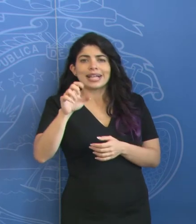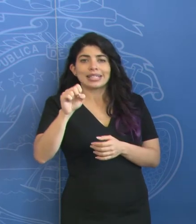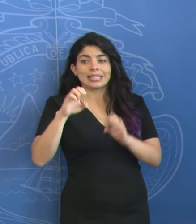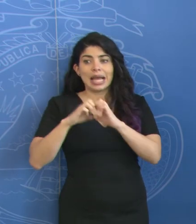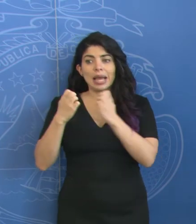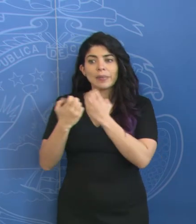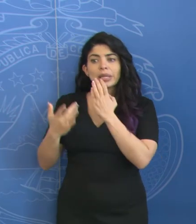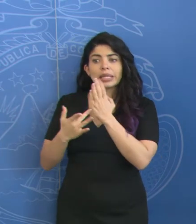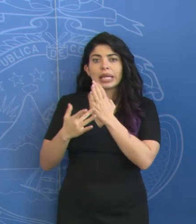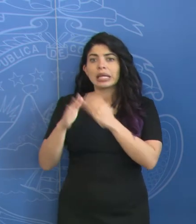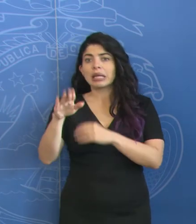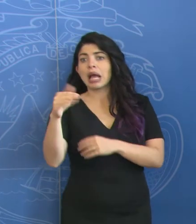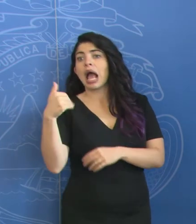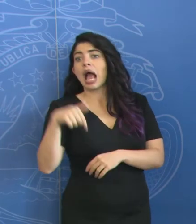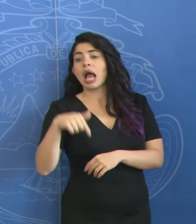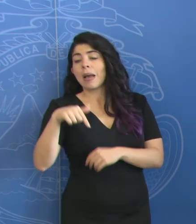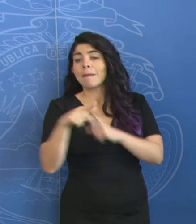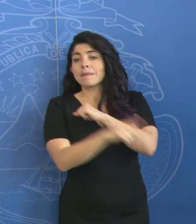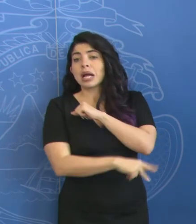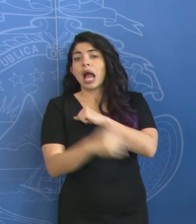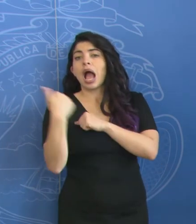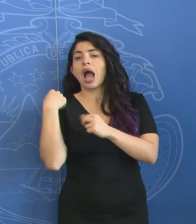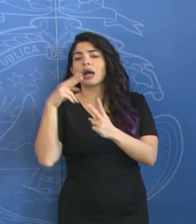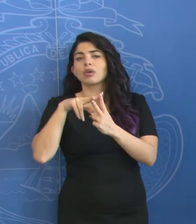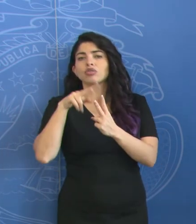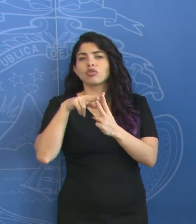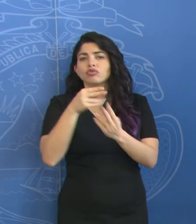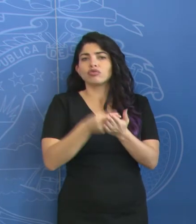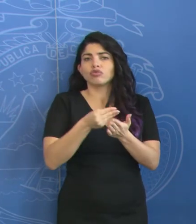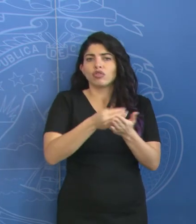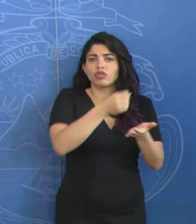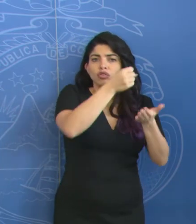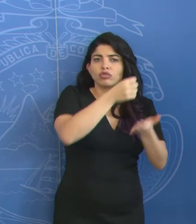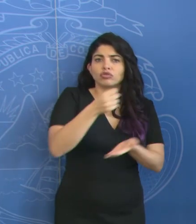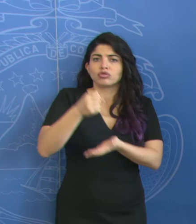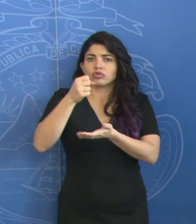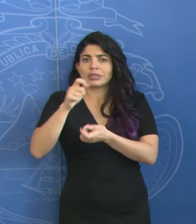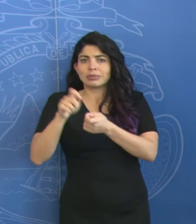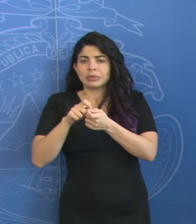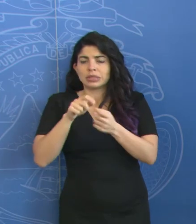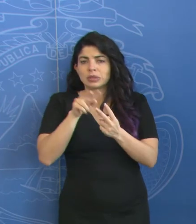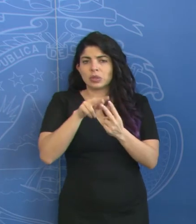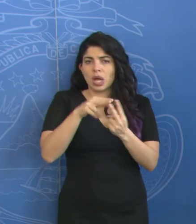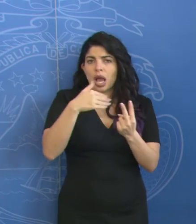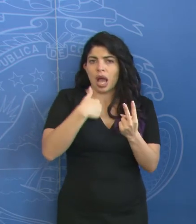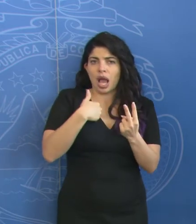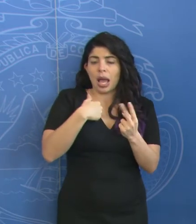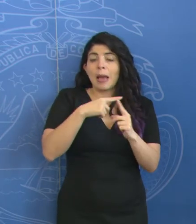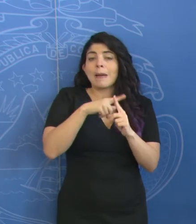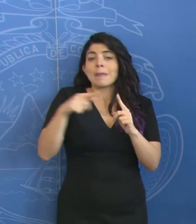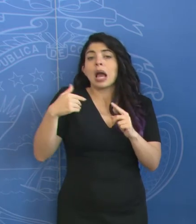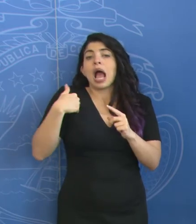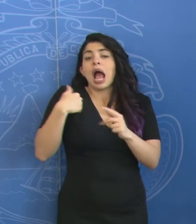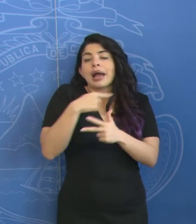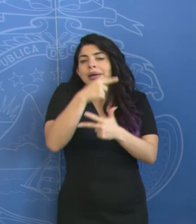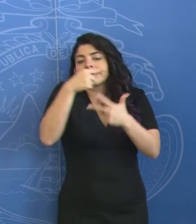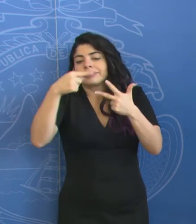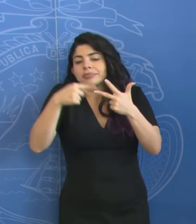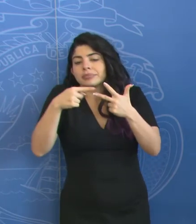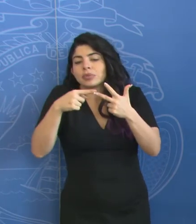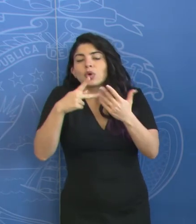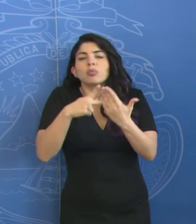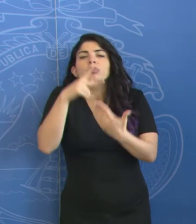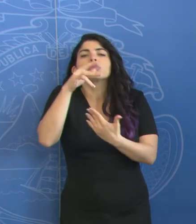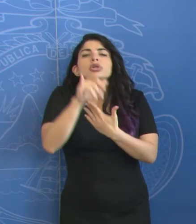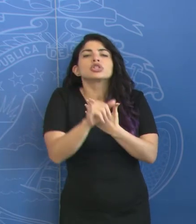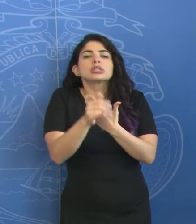país existen 2 fondos de avales muy específicos, pero que adicionalmente tenemos efectivamente un proyecto presentado